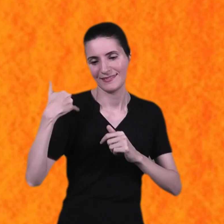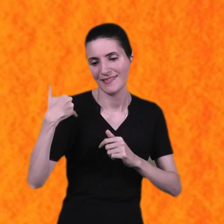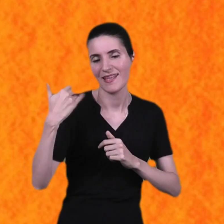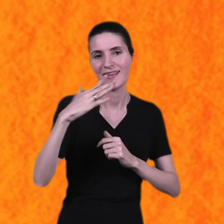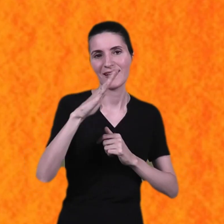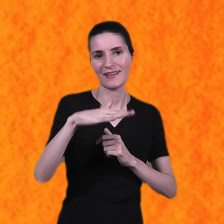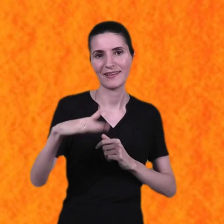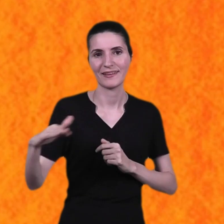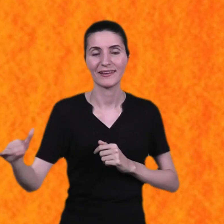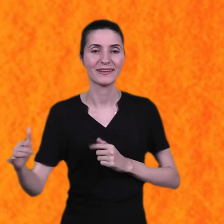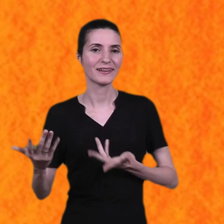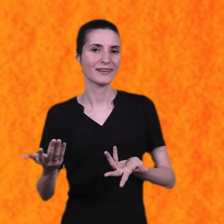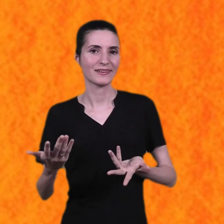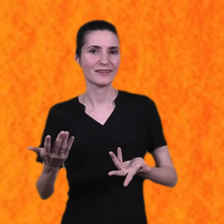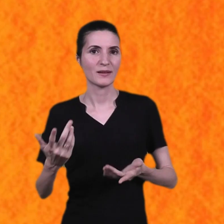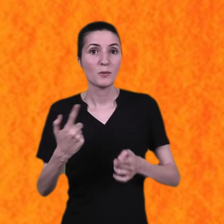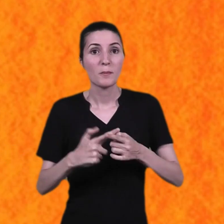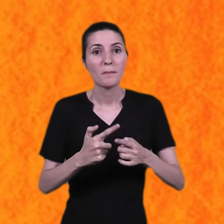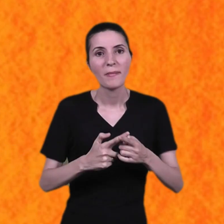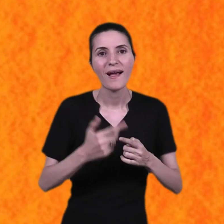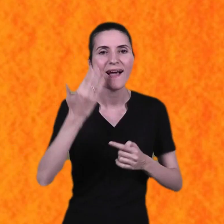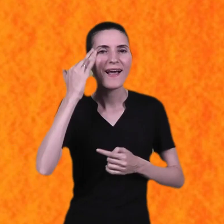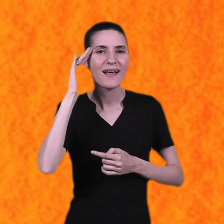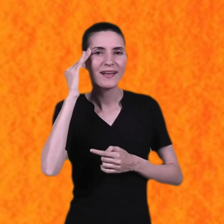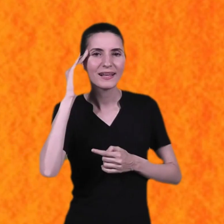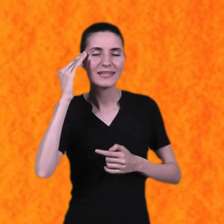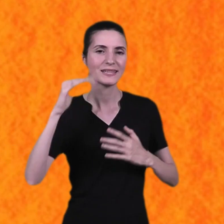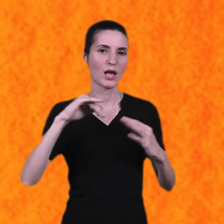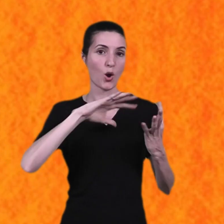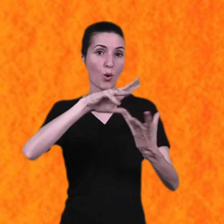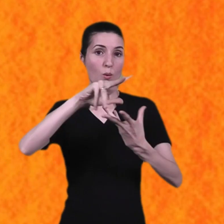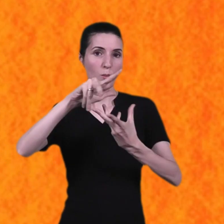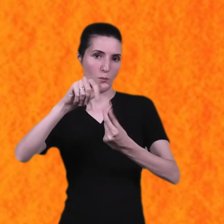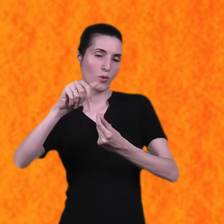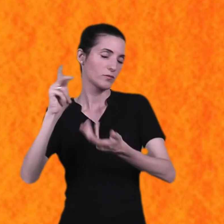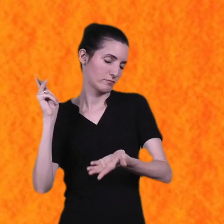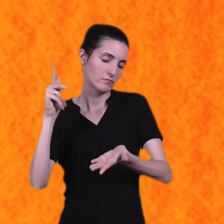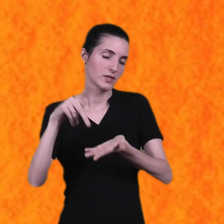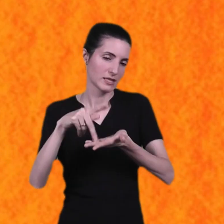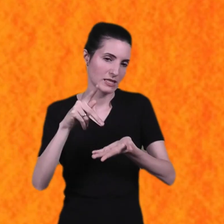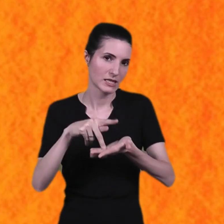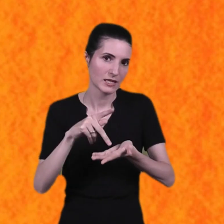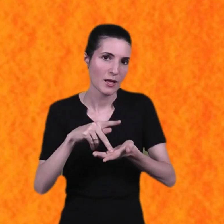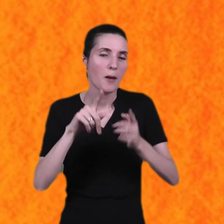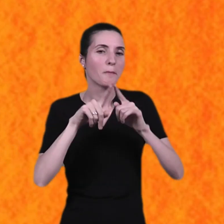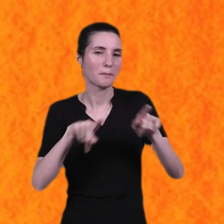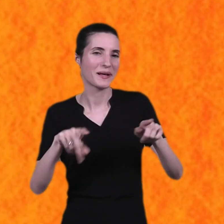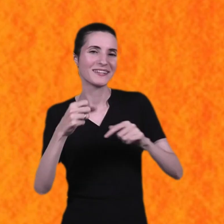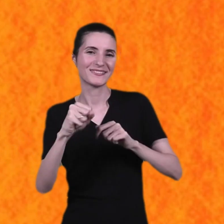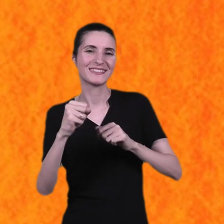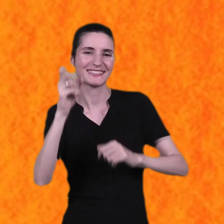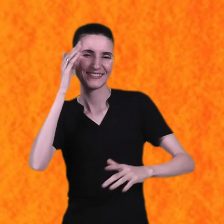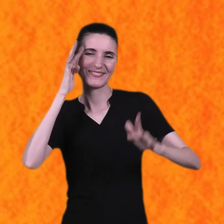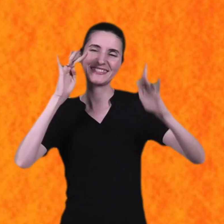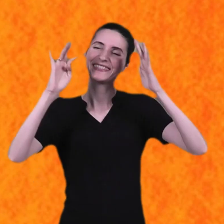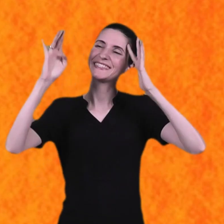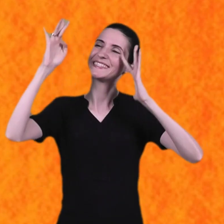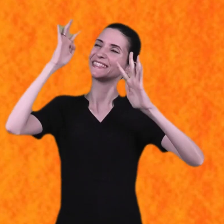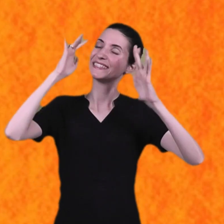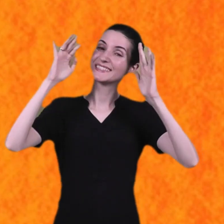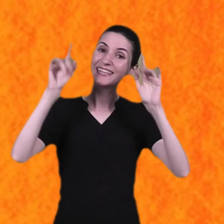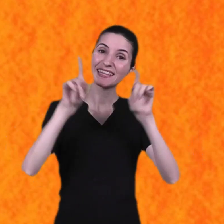delas, para que elas compreendam num mundo real, com um pouco de fantasia, com um pouco